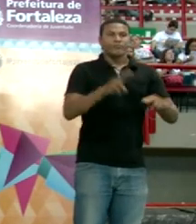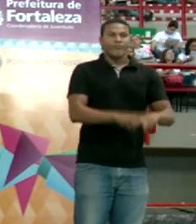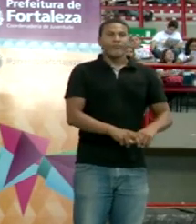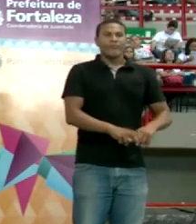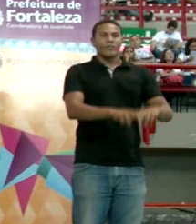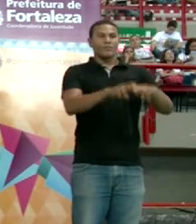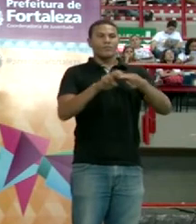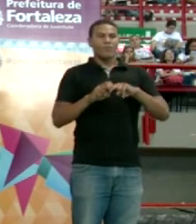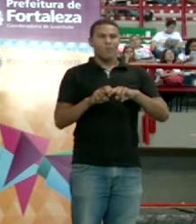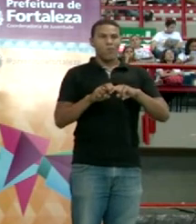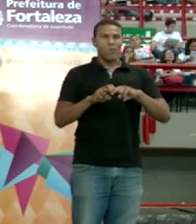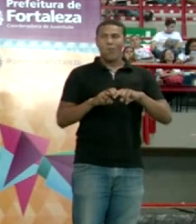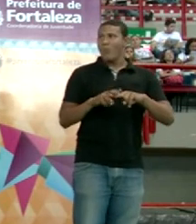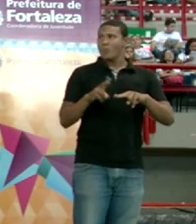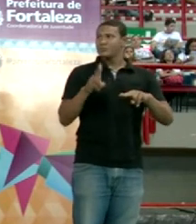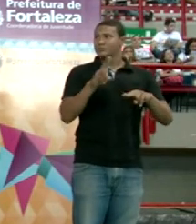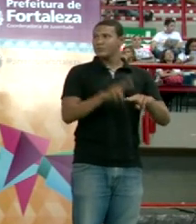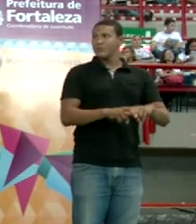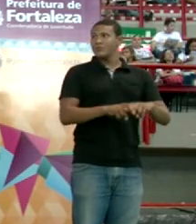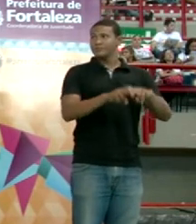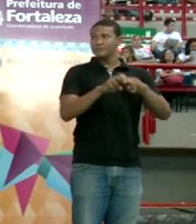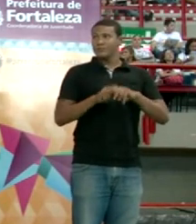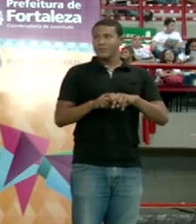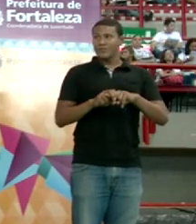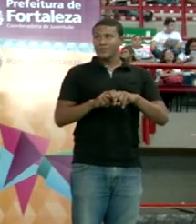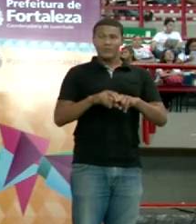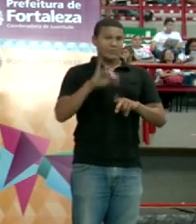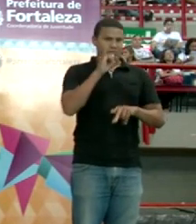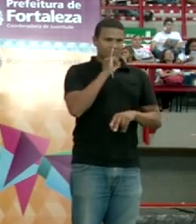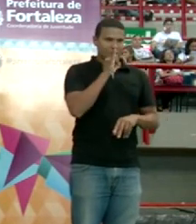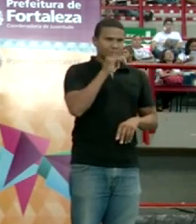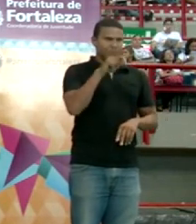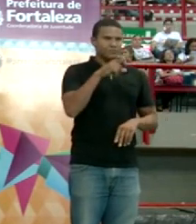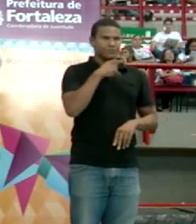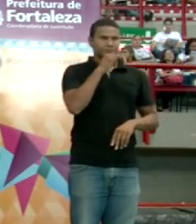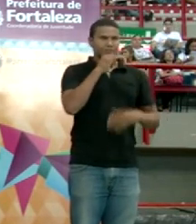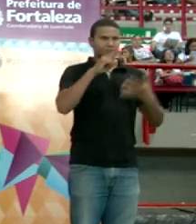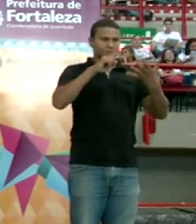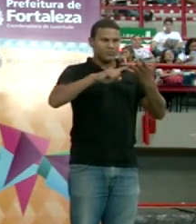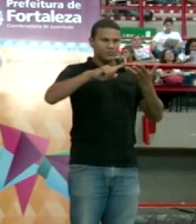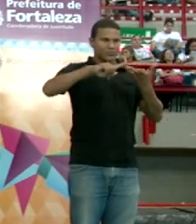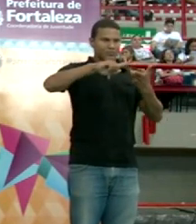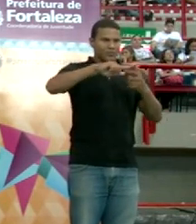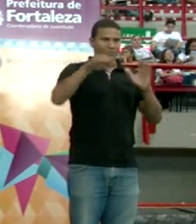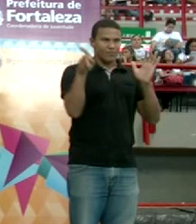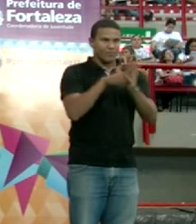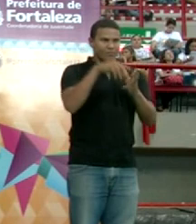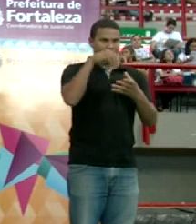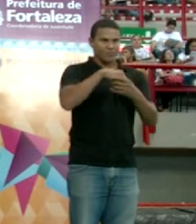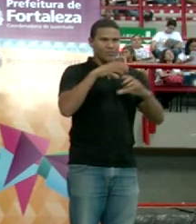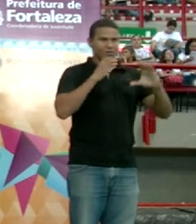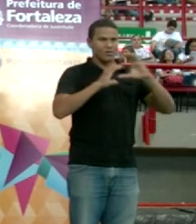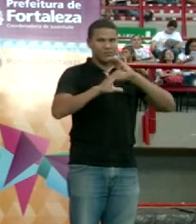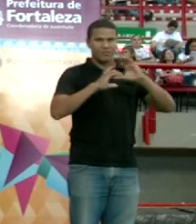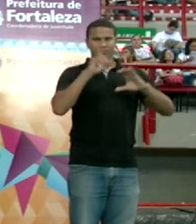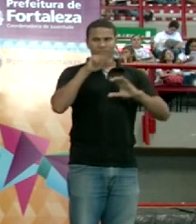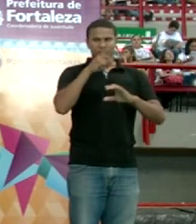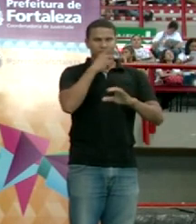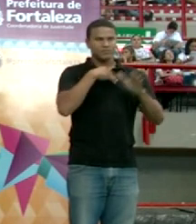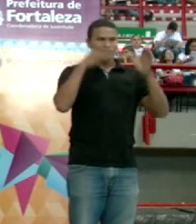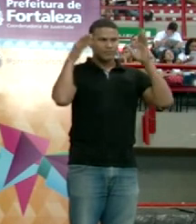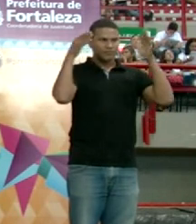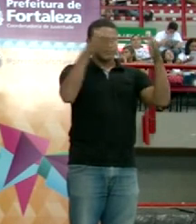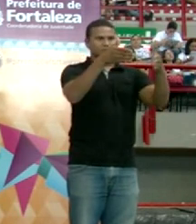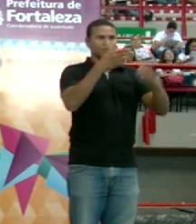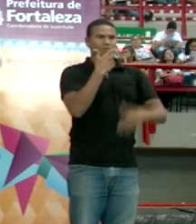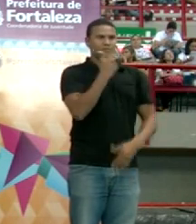da comunicação é que vão nortear as funções da linguagem. Cada função da linguagem é